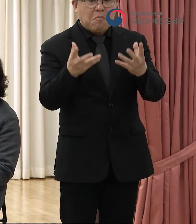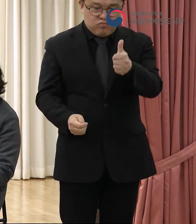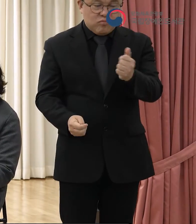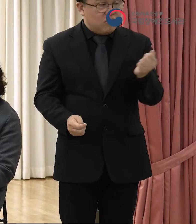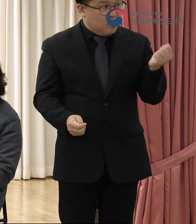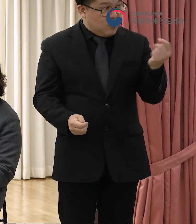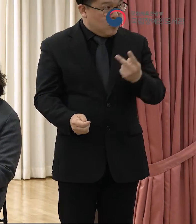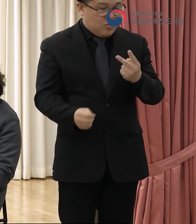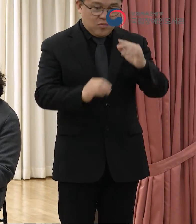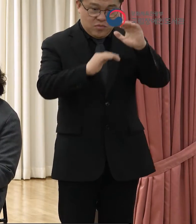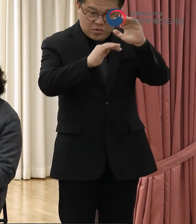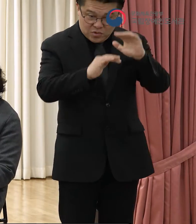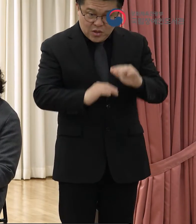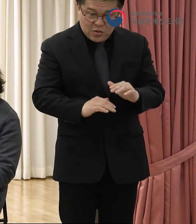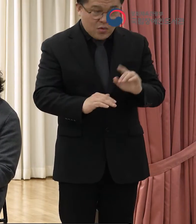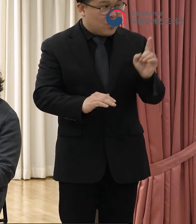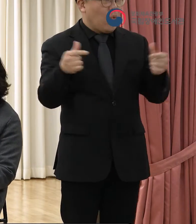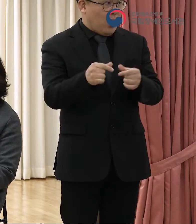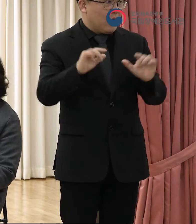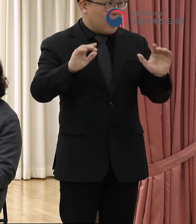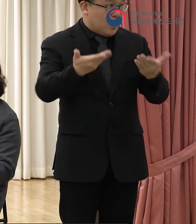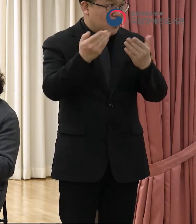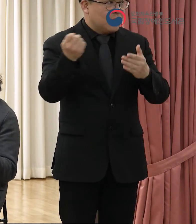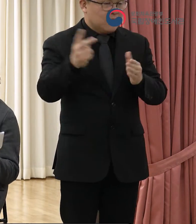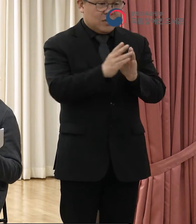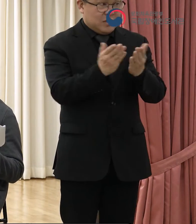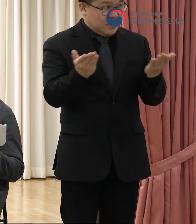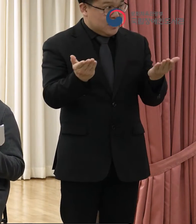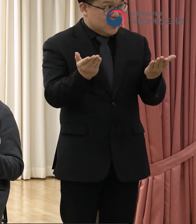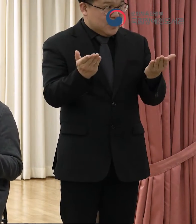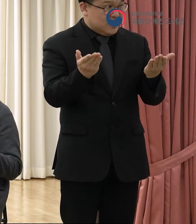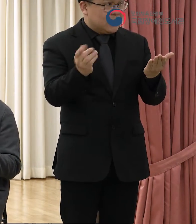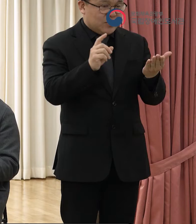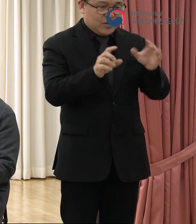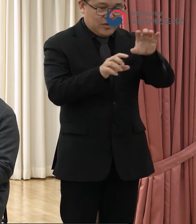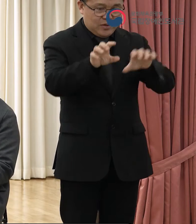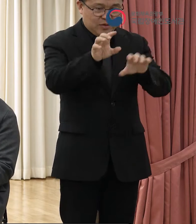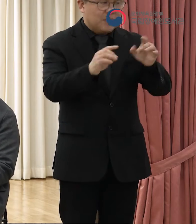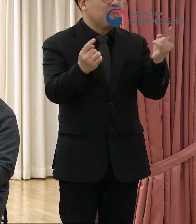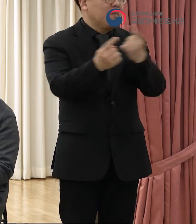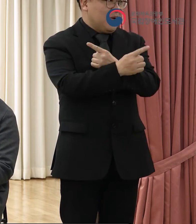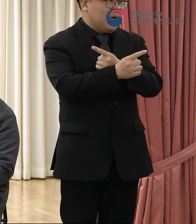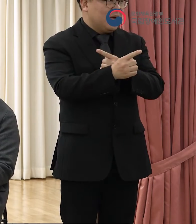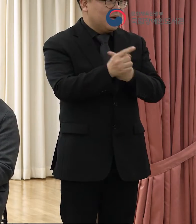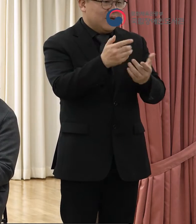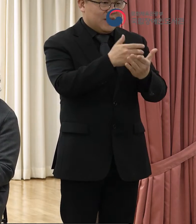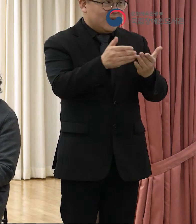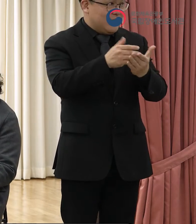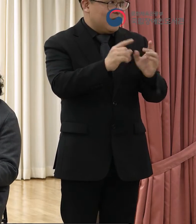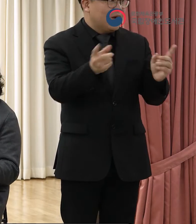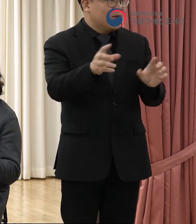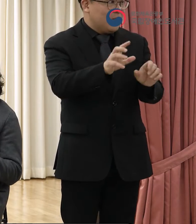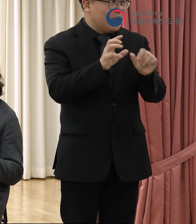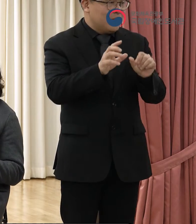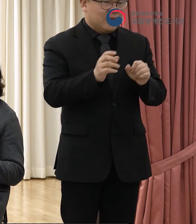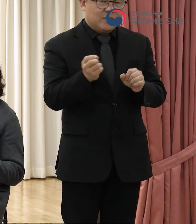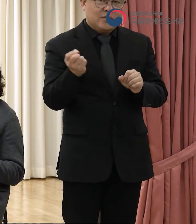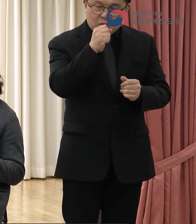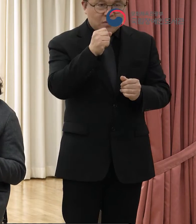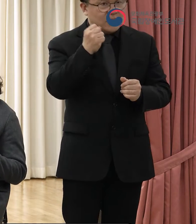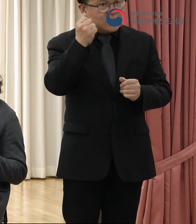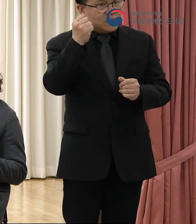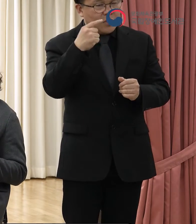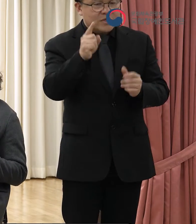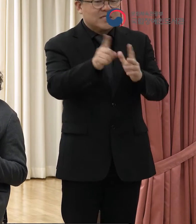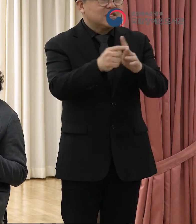써서 내용의 무게 자체를 좀 줄였다. 책의 구성 자체를 또 바꿔가지고 읽기 쉽게 했다는 거. 그 중간중간에 제일 좋았던 건